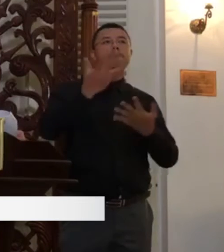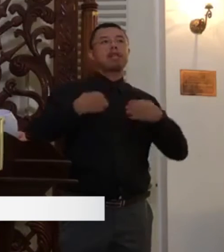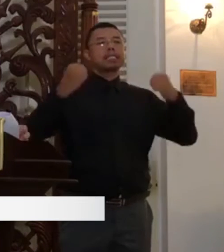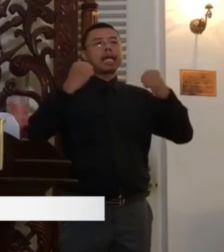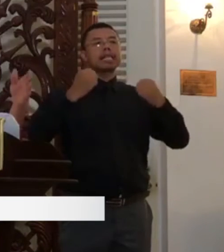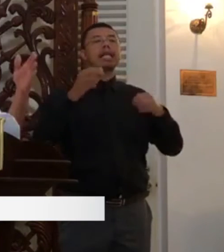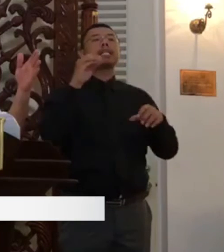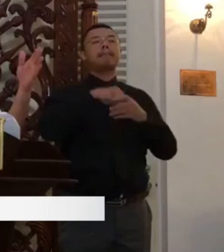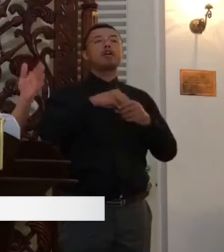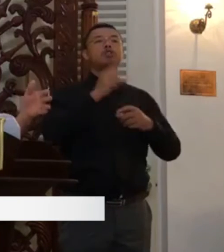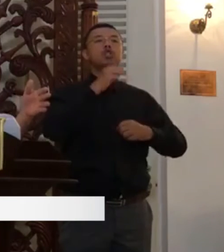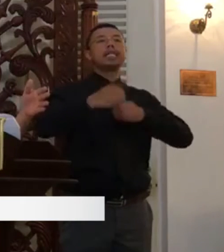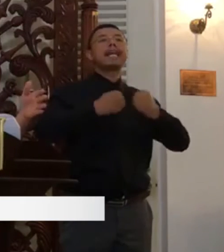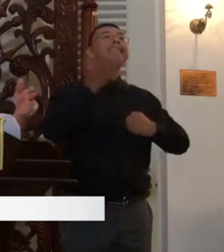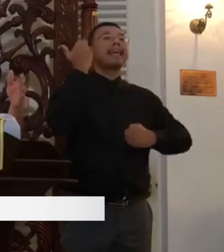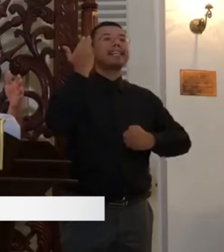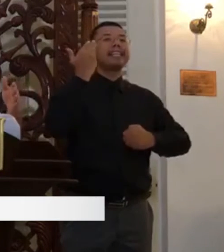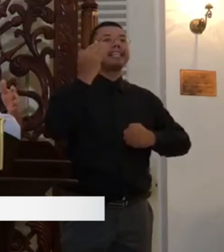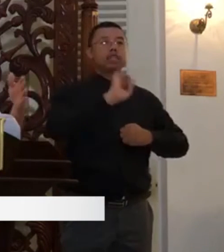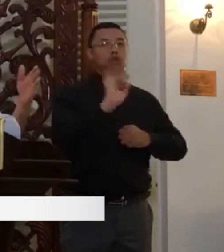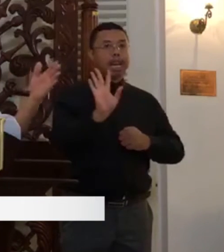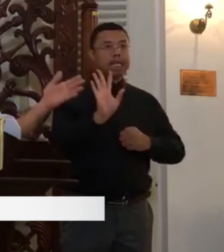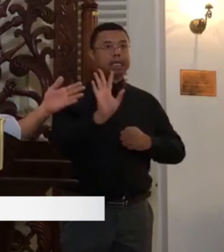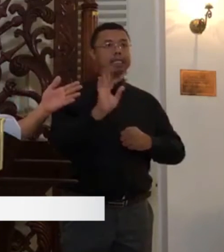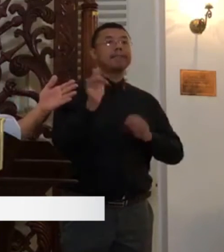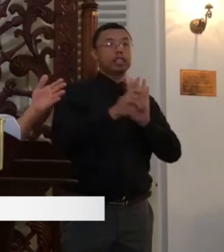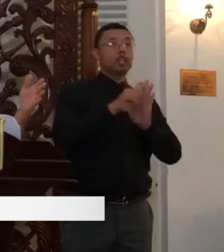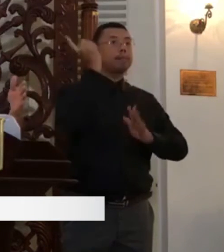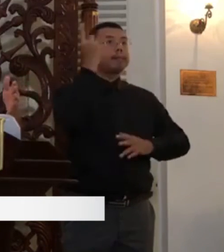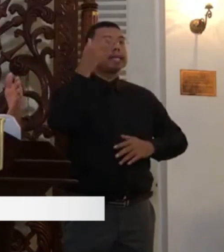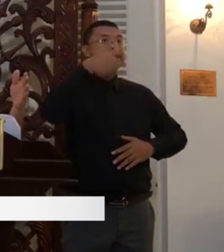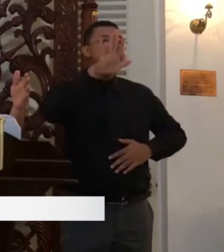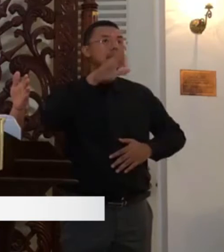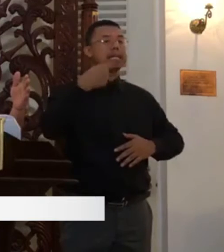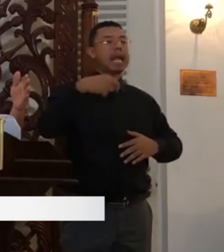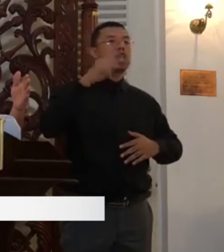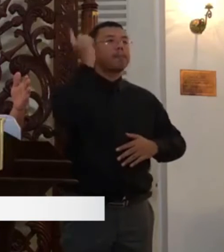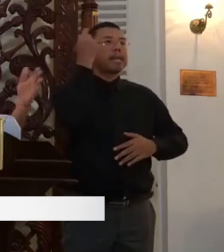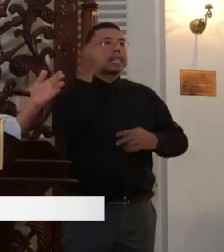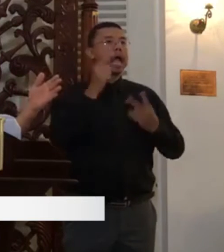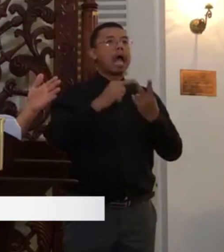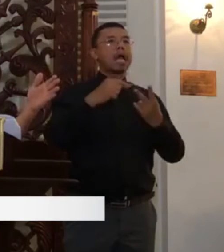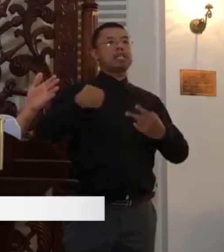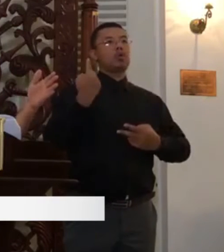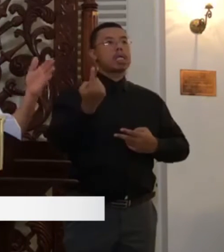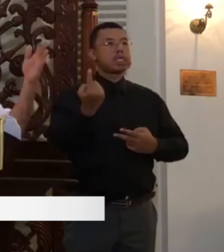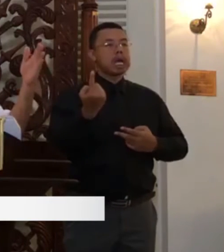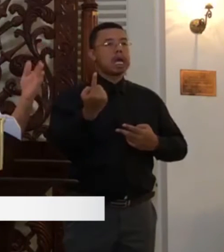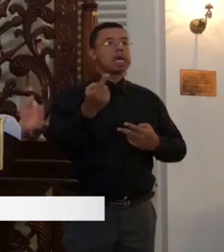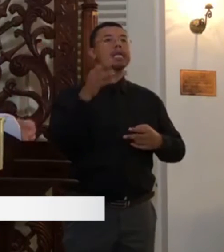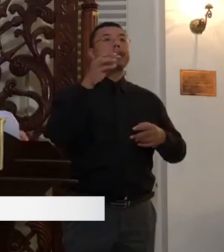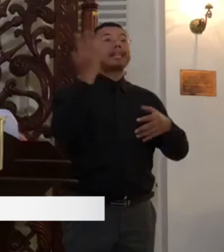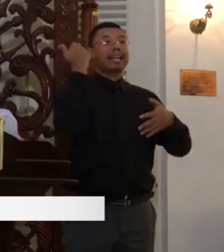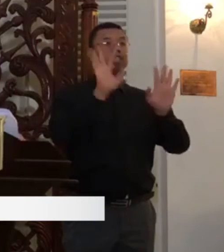kegiatan yang termasuk dikecualikan. Jadi untuk kegiatan pemerintahan atau kegiatan swasta yang di